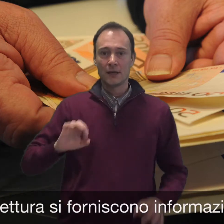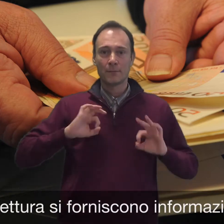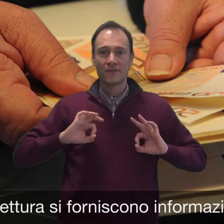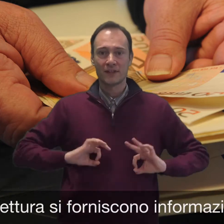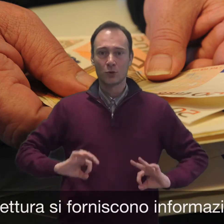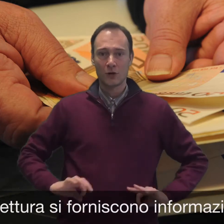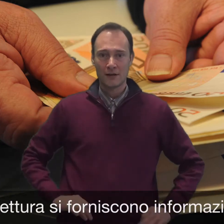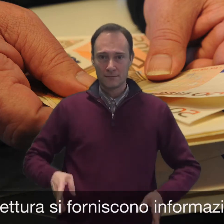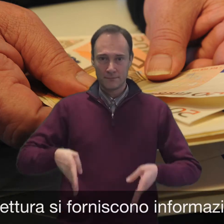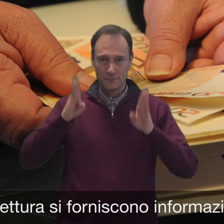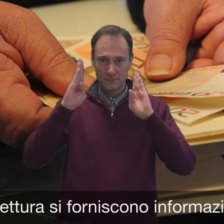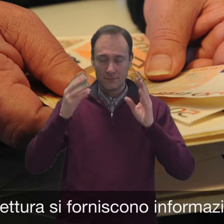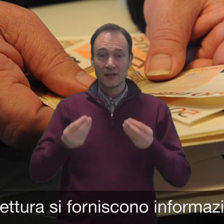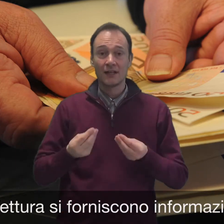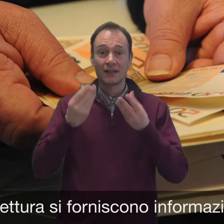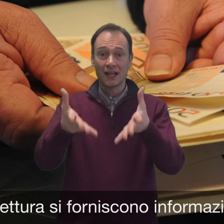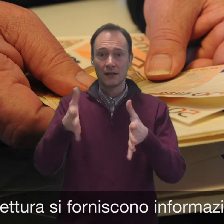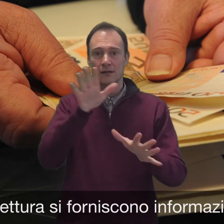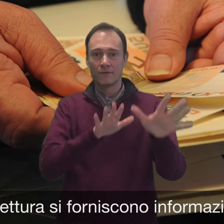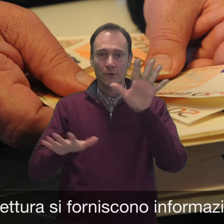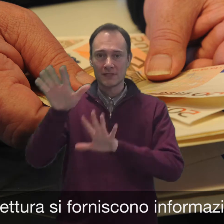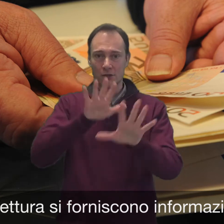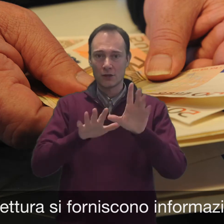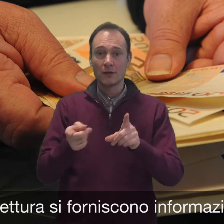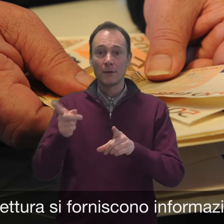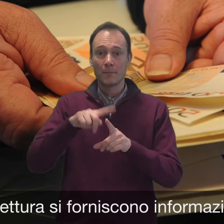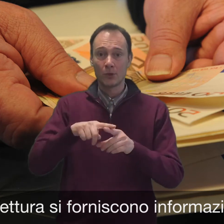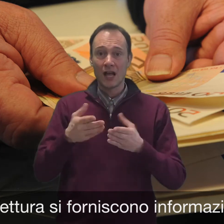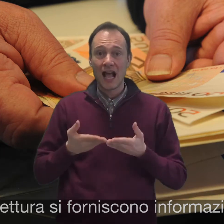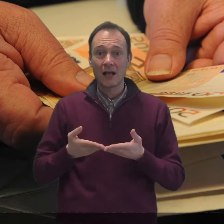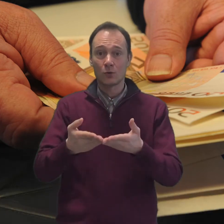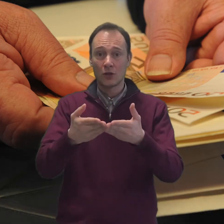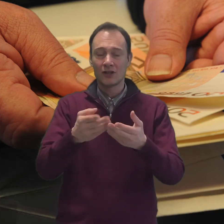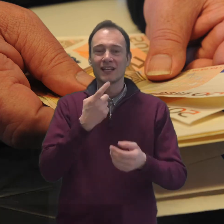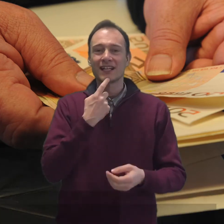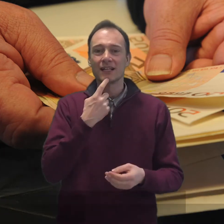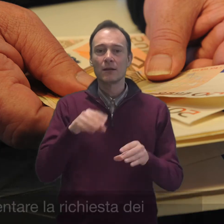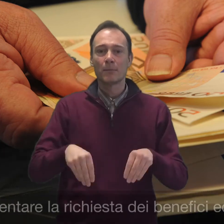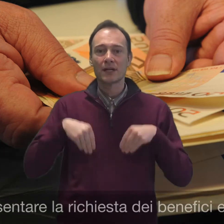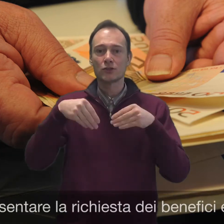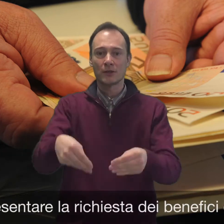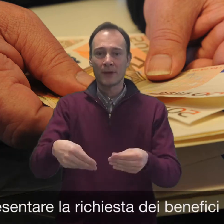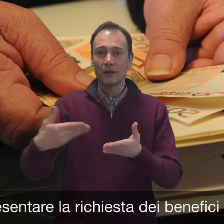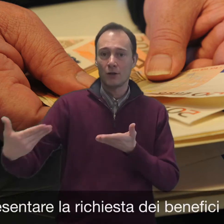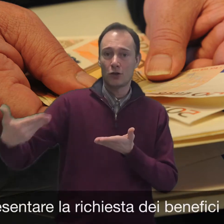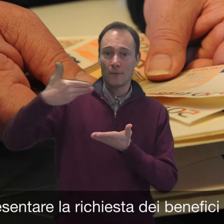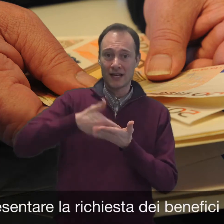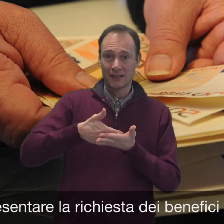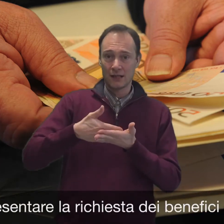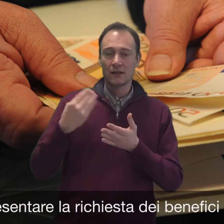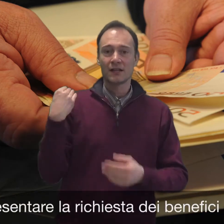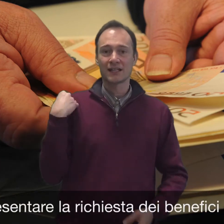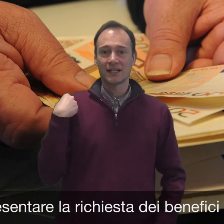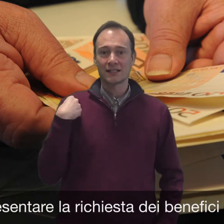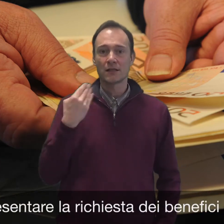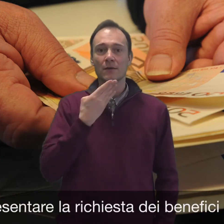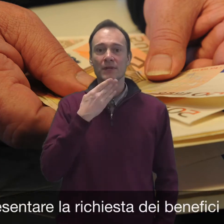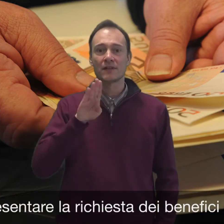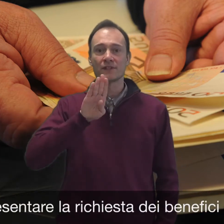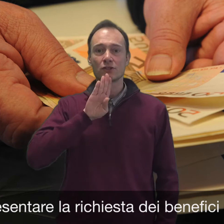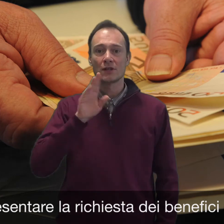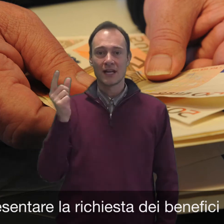forniscono informazioni e aiuto per presentare la richiesta dei